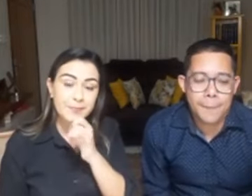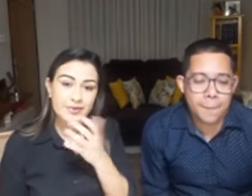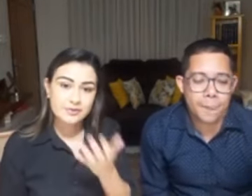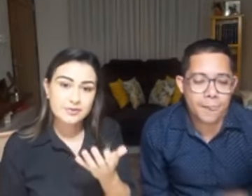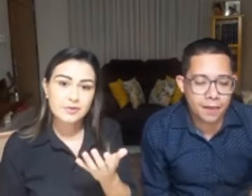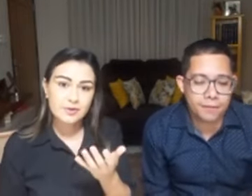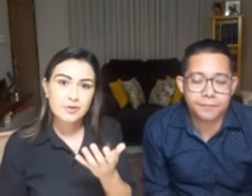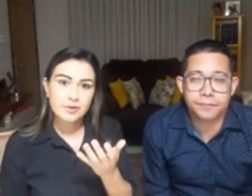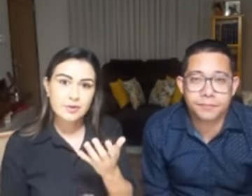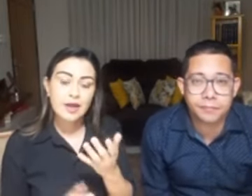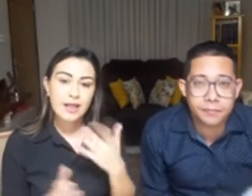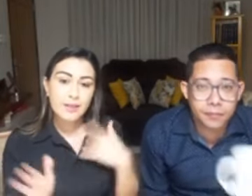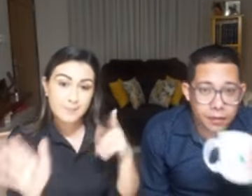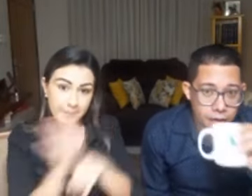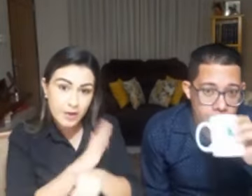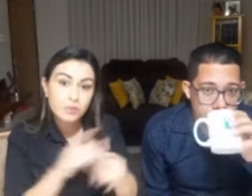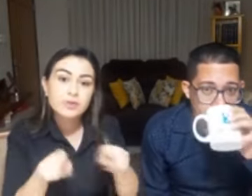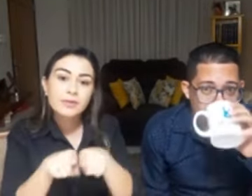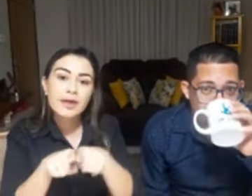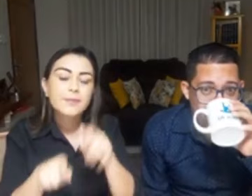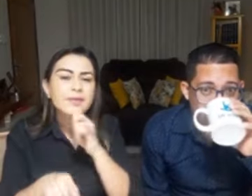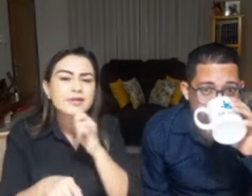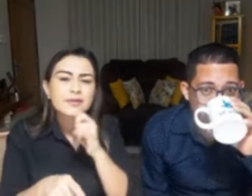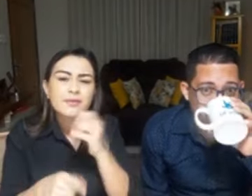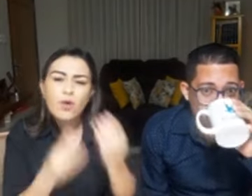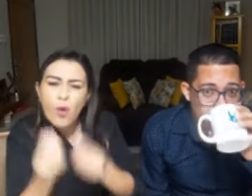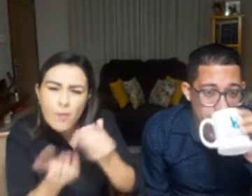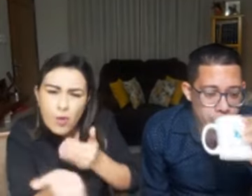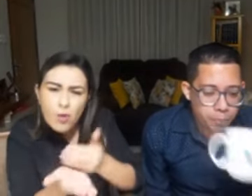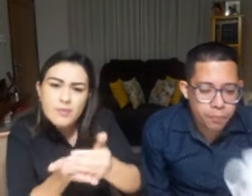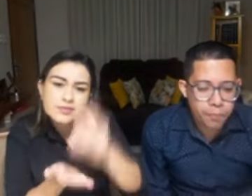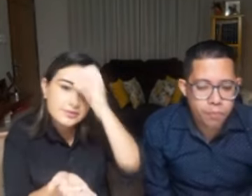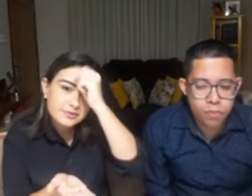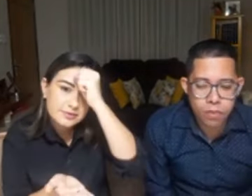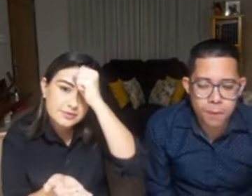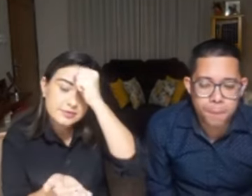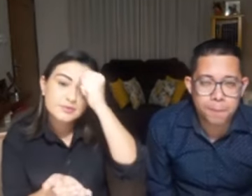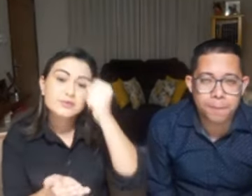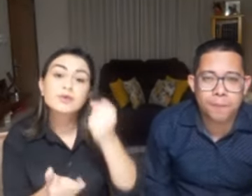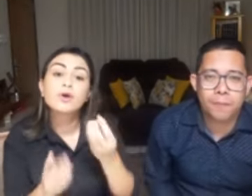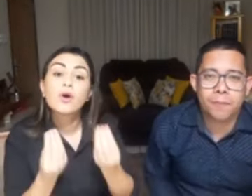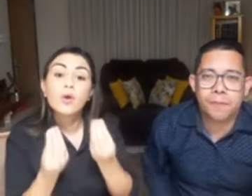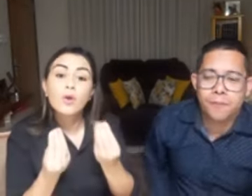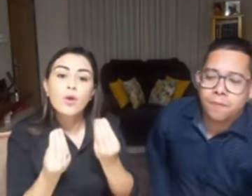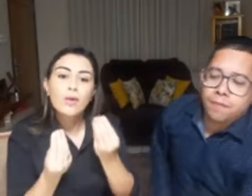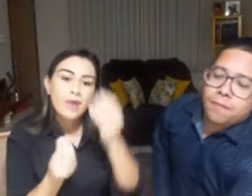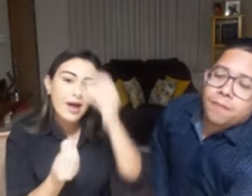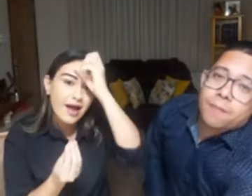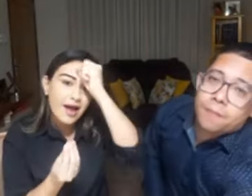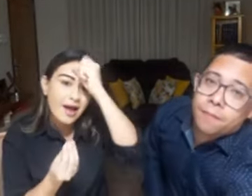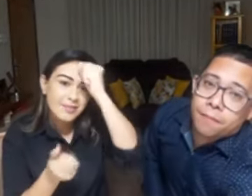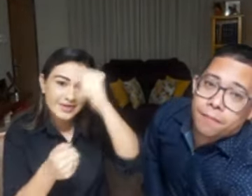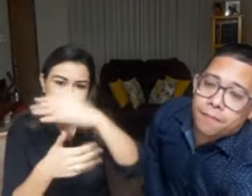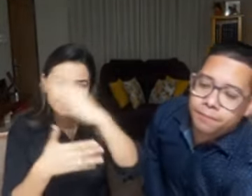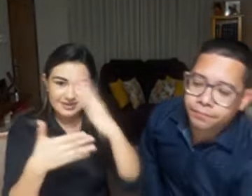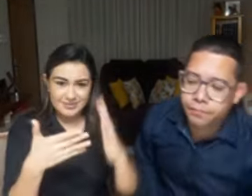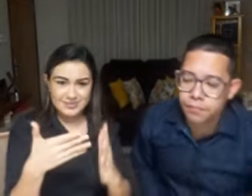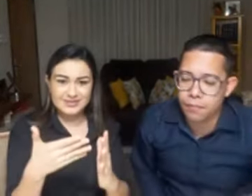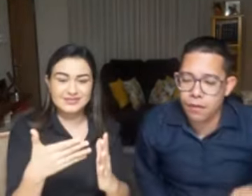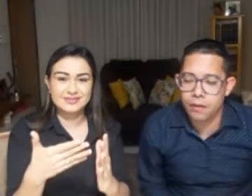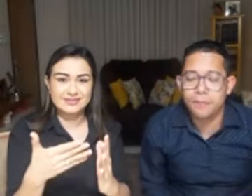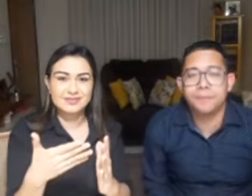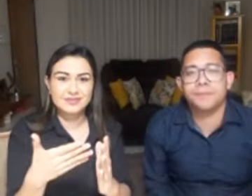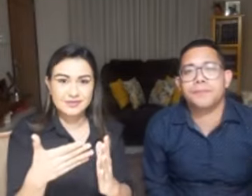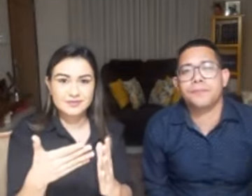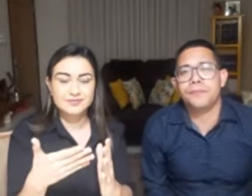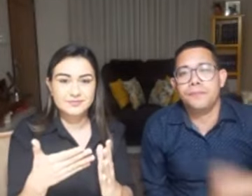dessa pergunta, né, do começo de tudo, como que foi aprender Libras, assim? Porque pode ser que